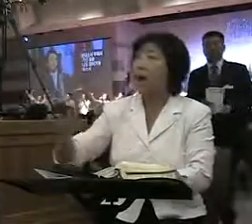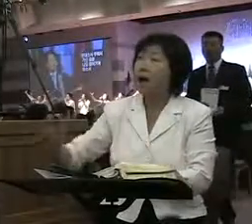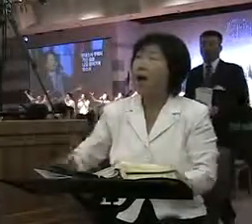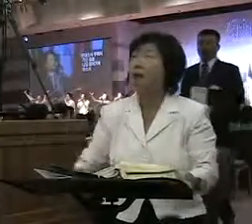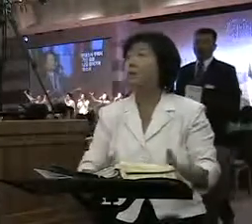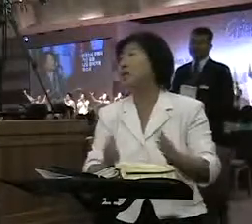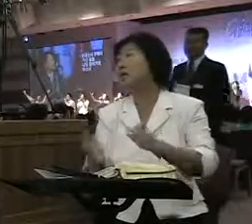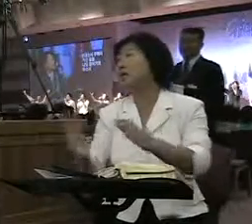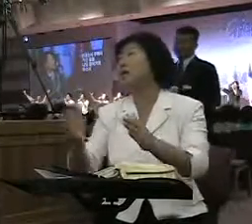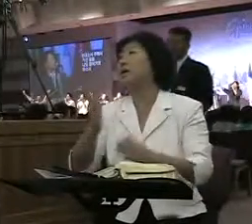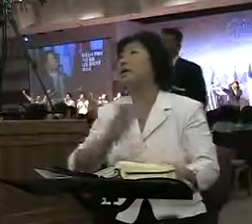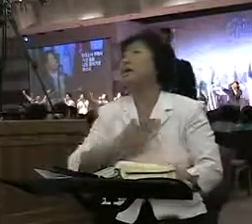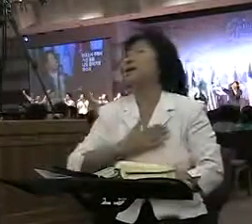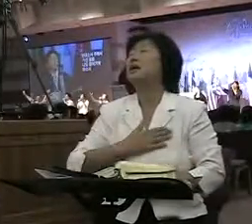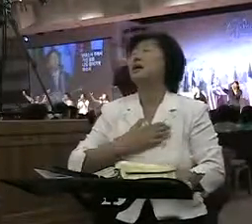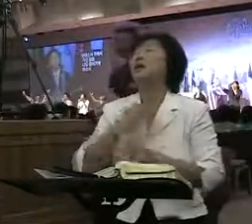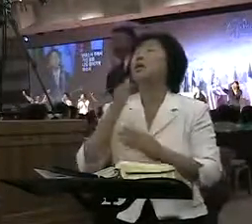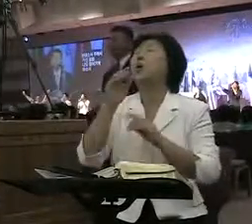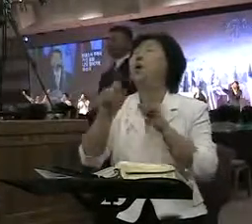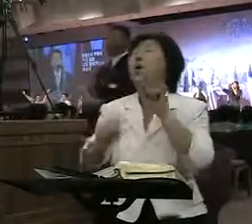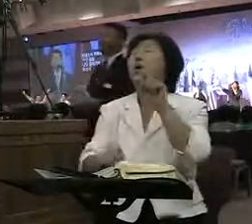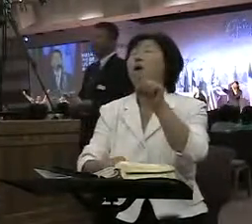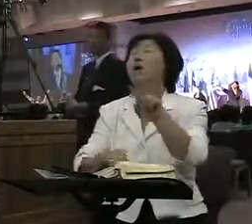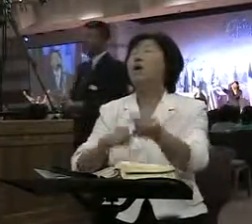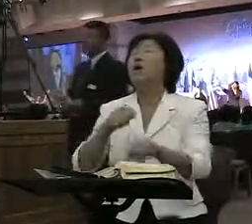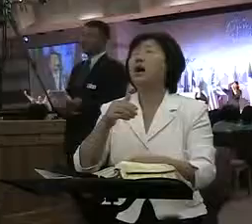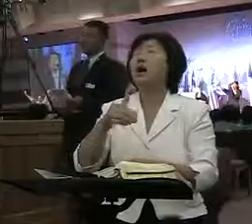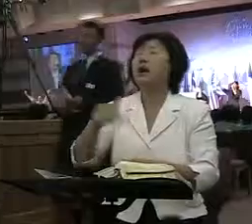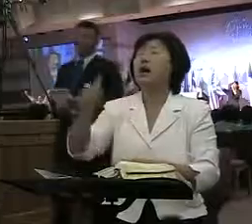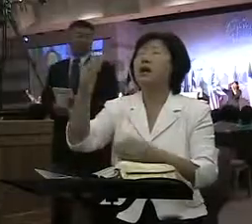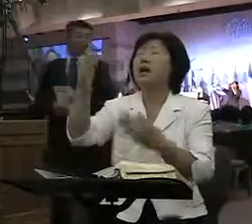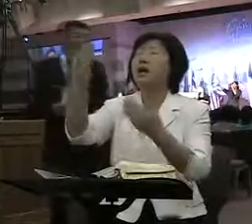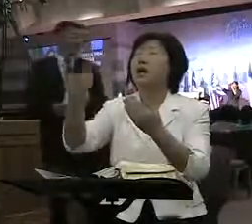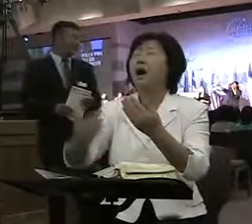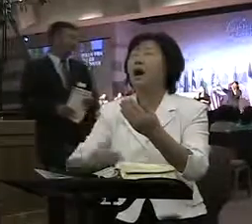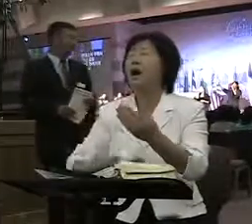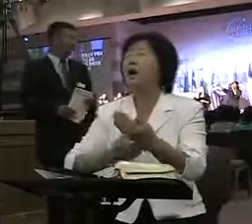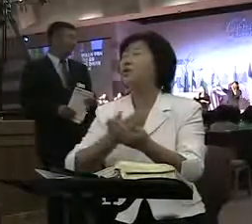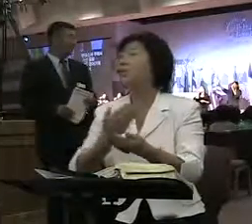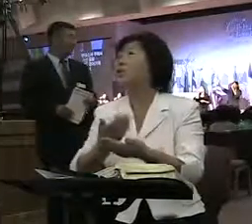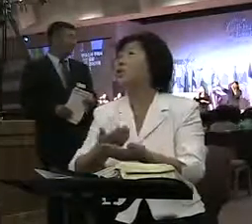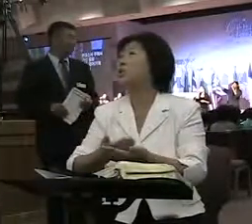주께서 가신 길을 나도 걸어가게